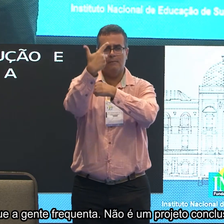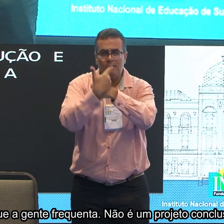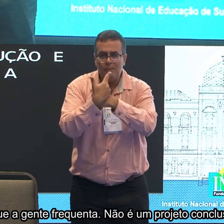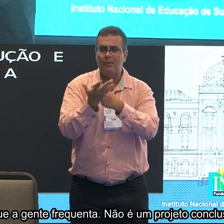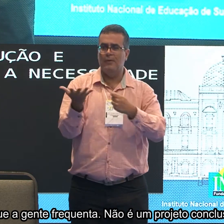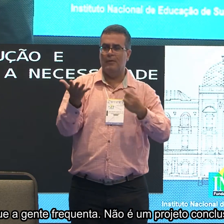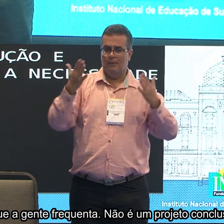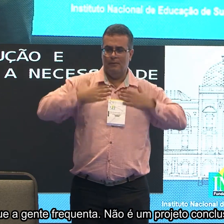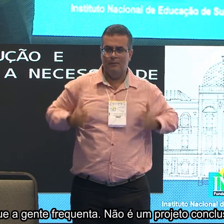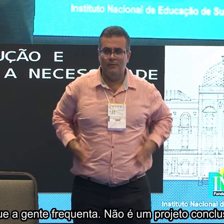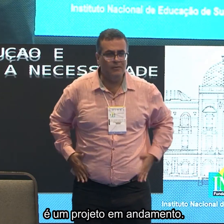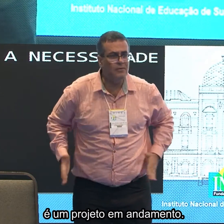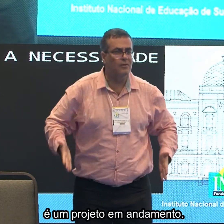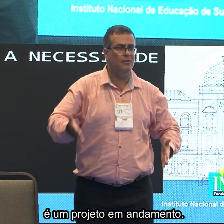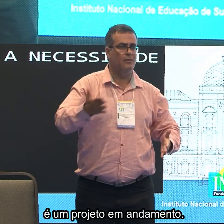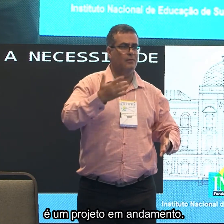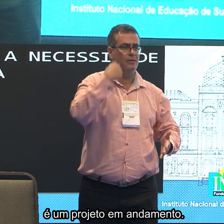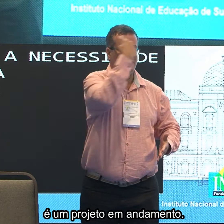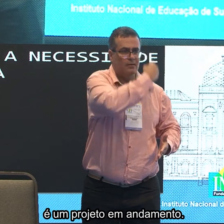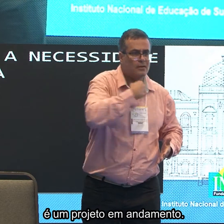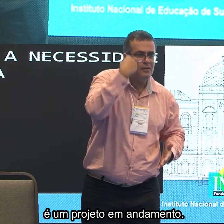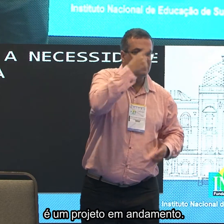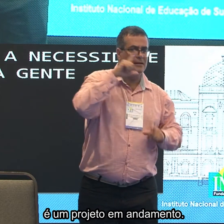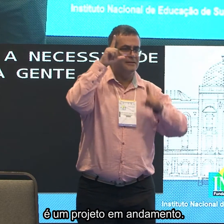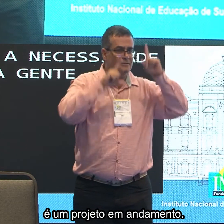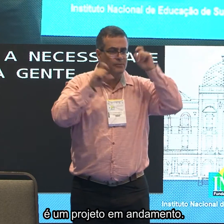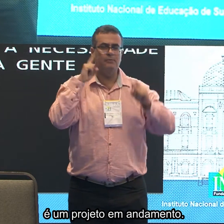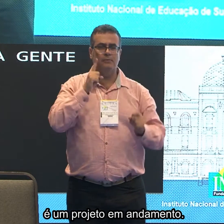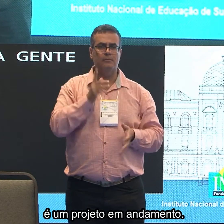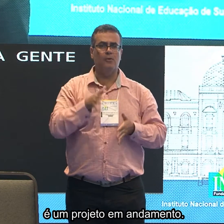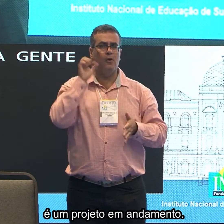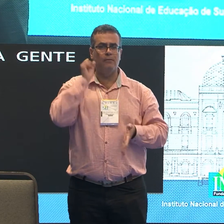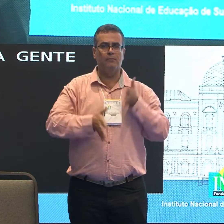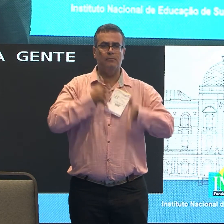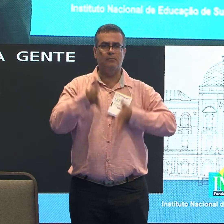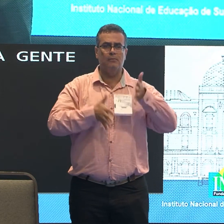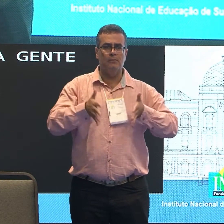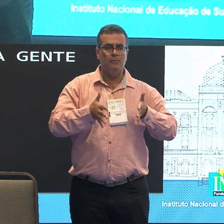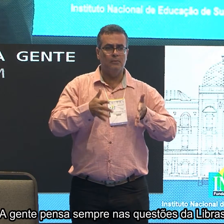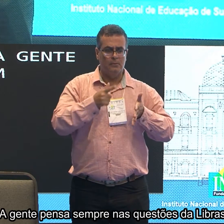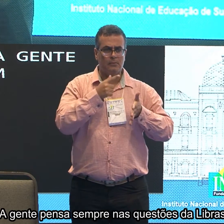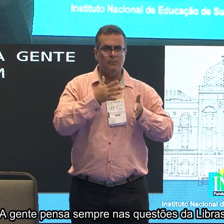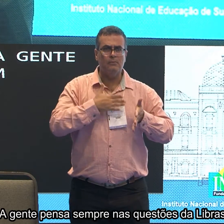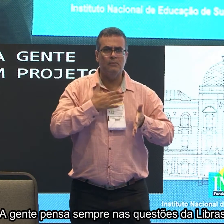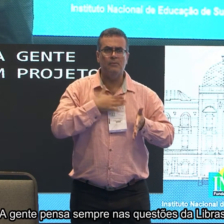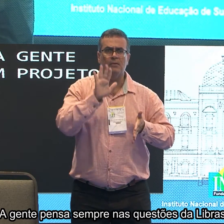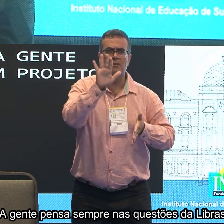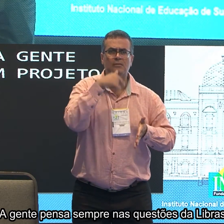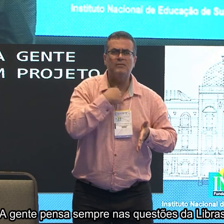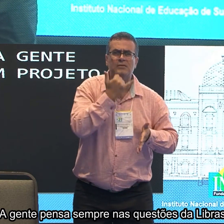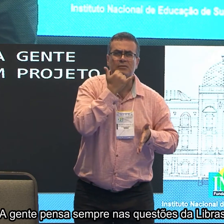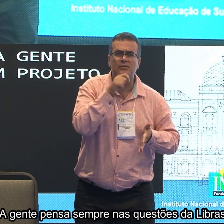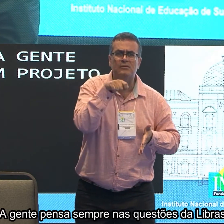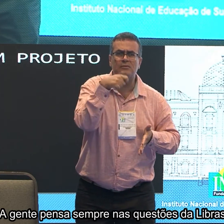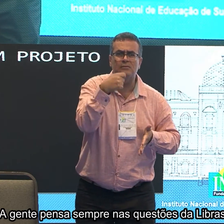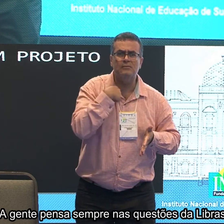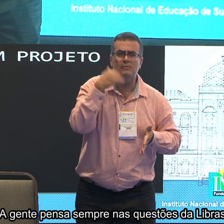projeto concluso, é um projeto em andamento. E a gente pensa também sempre nas questões